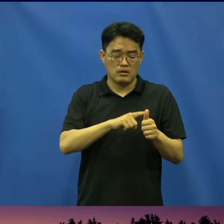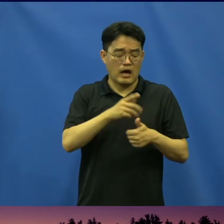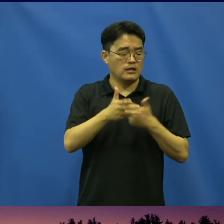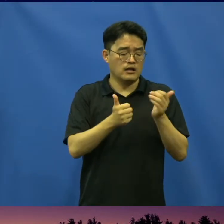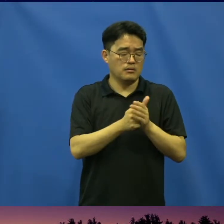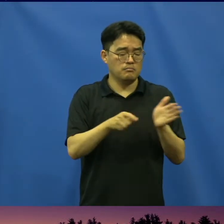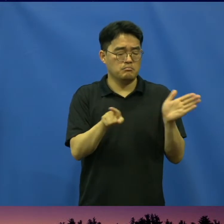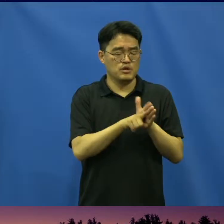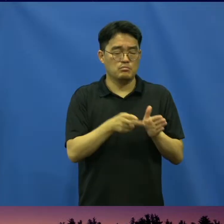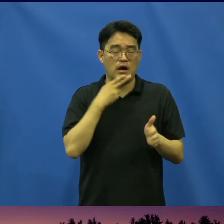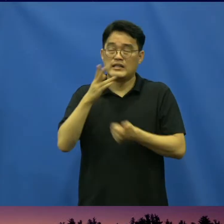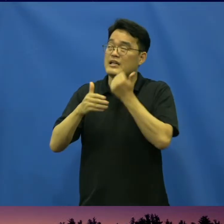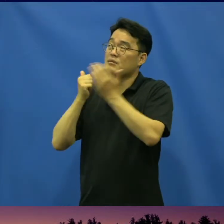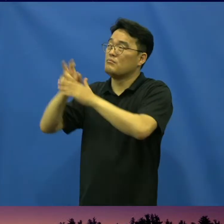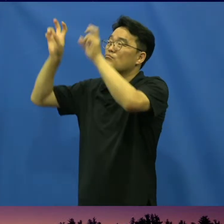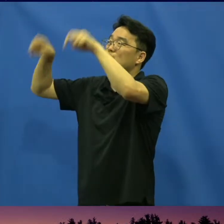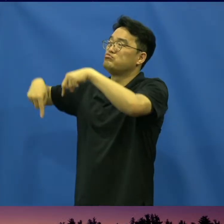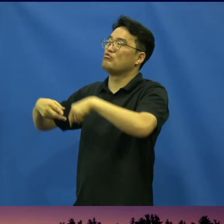무신론자였어요.